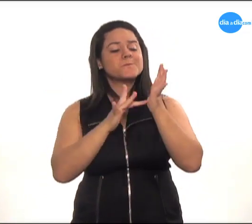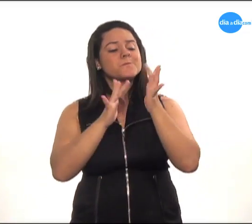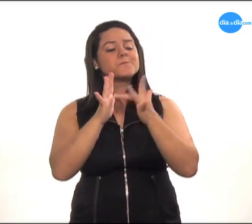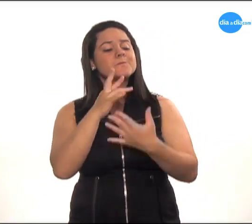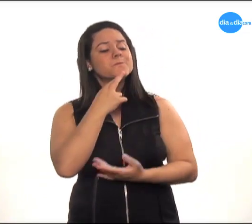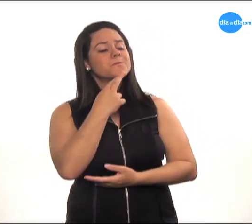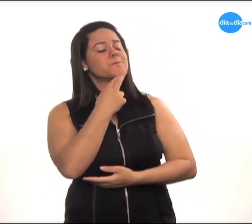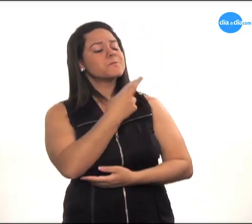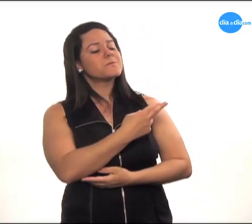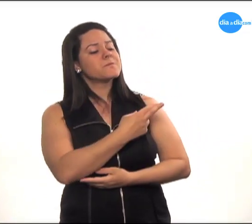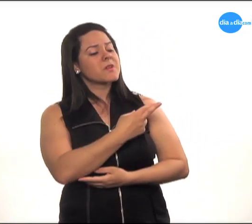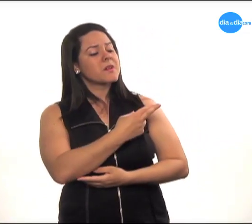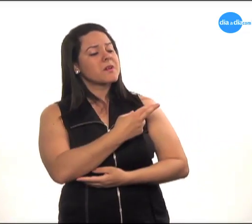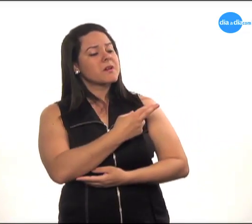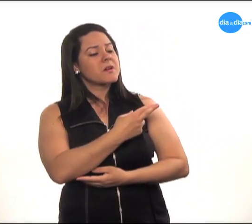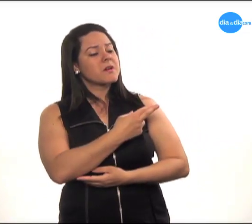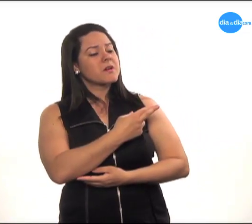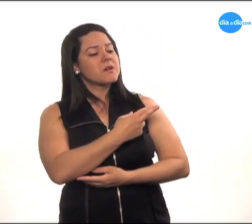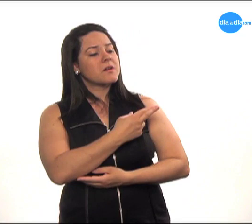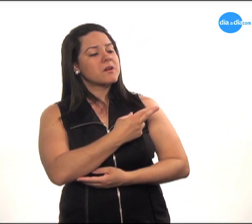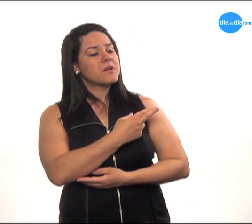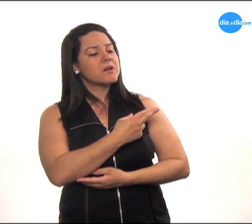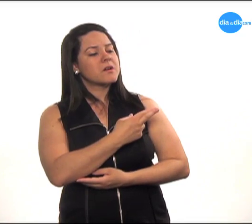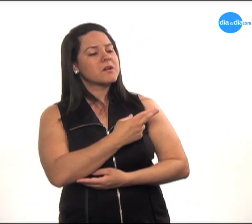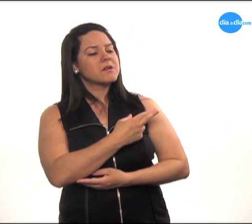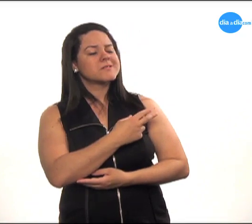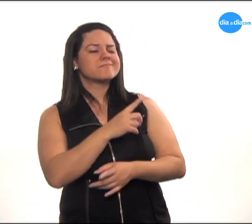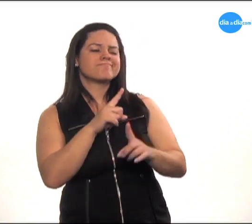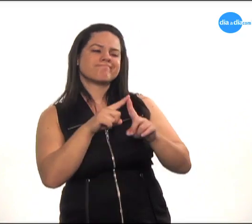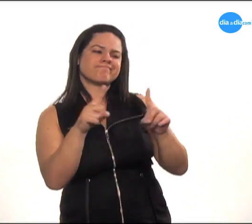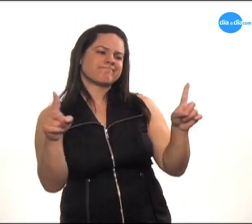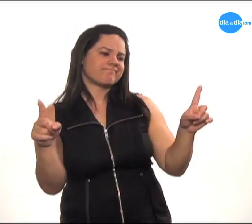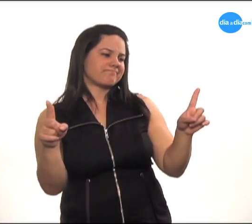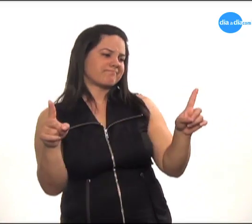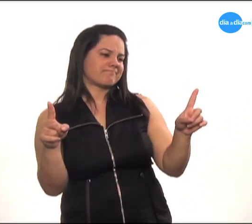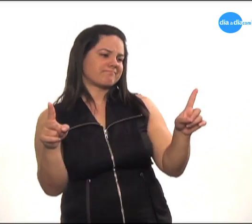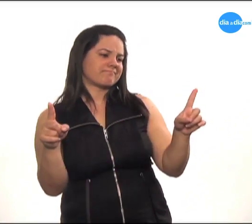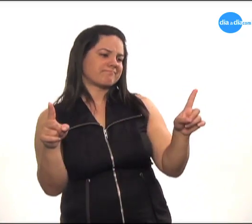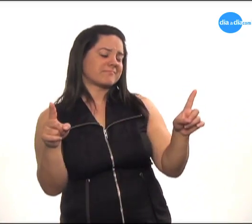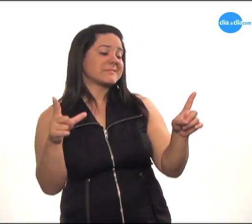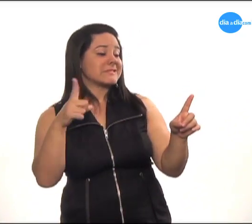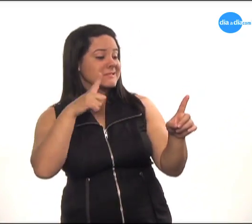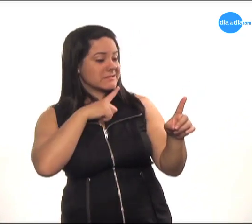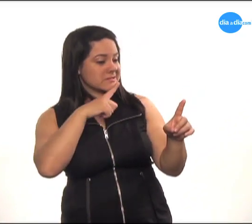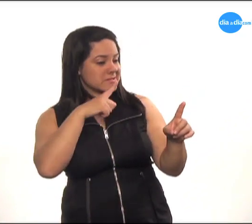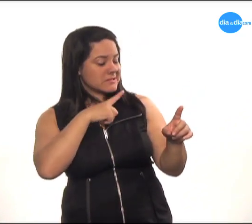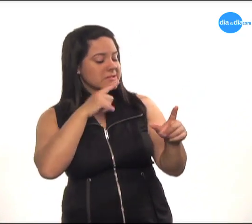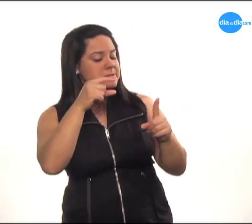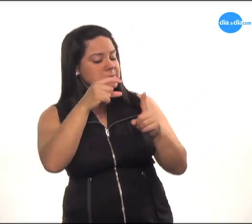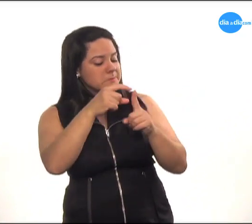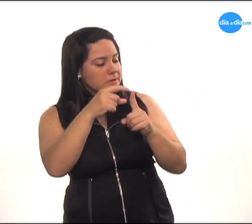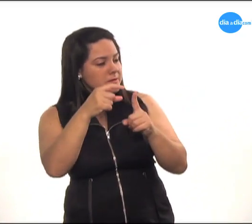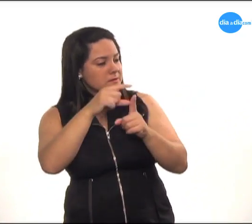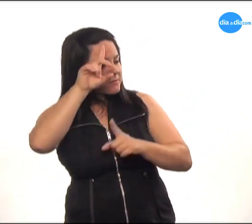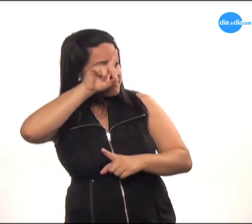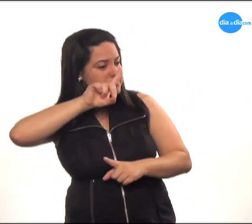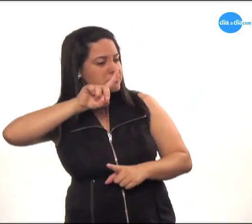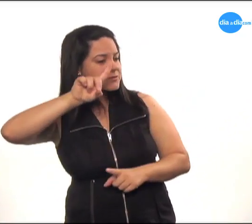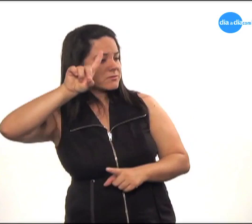E aí Jesus vai responder para ele dizendo assim, mas também está